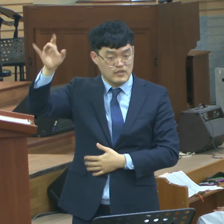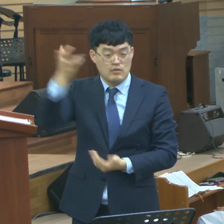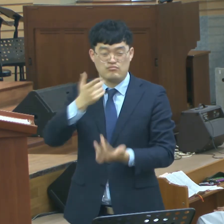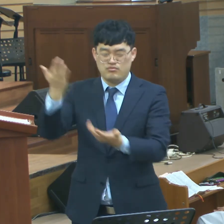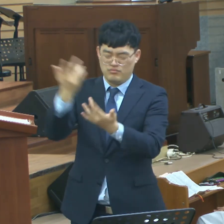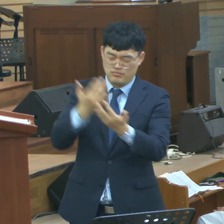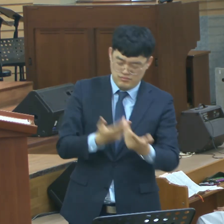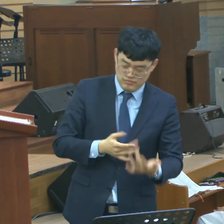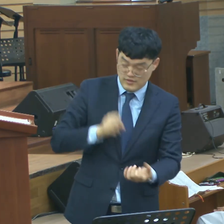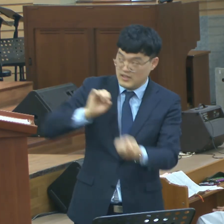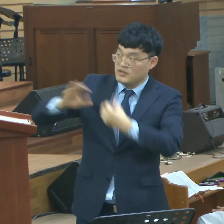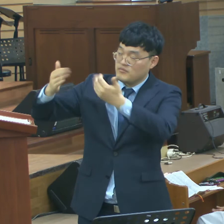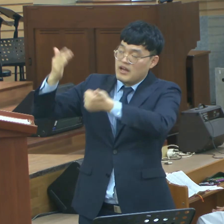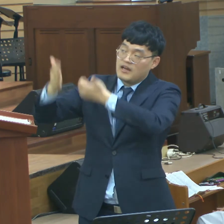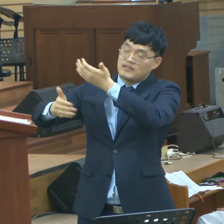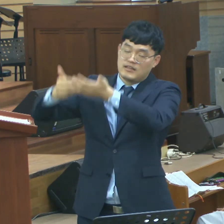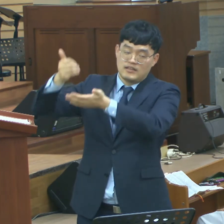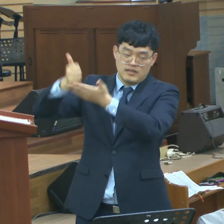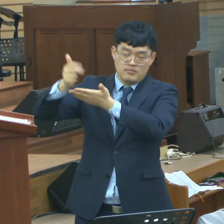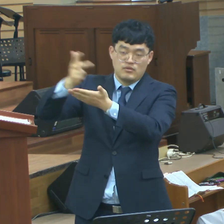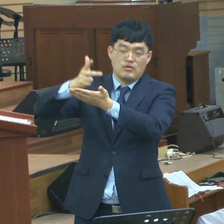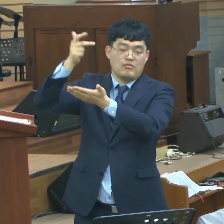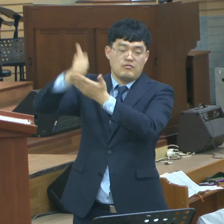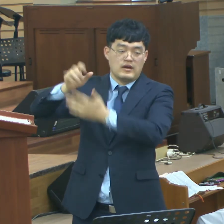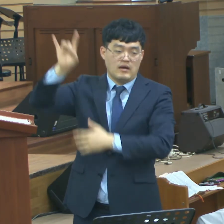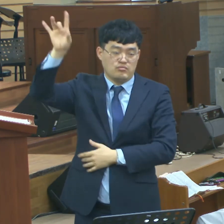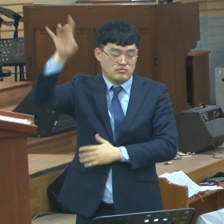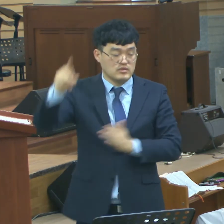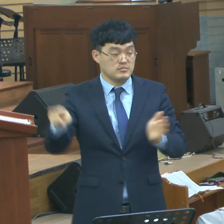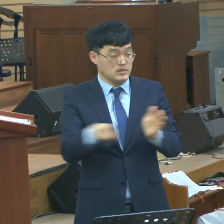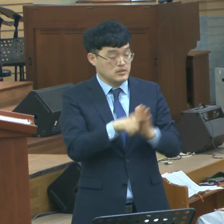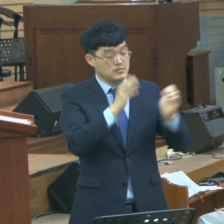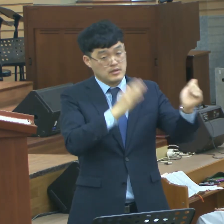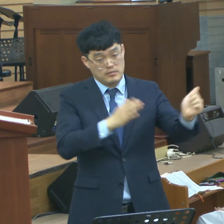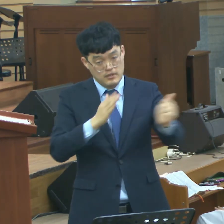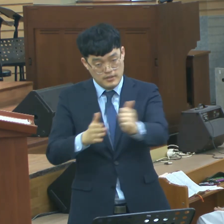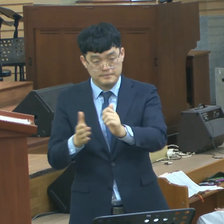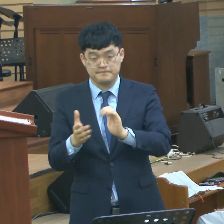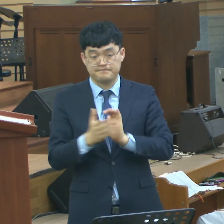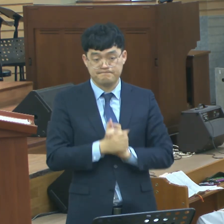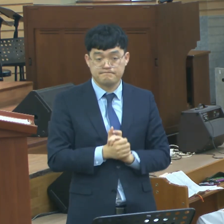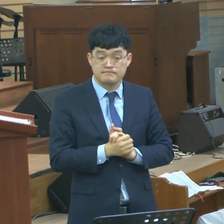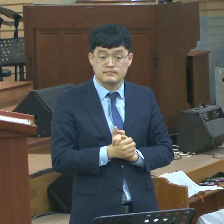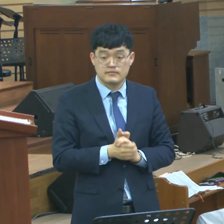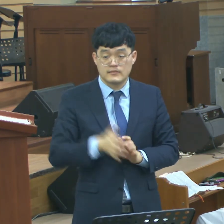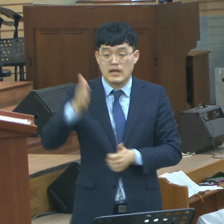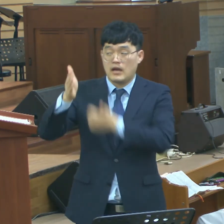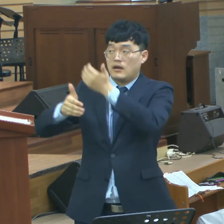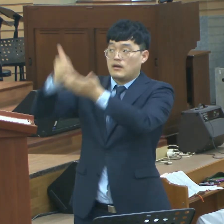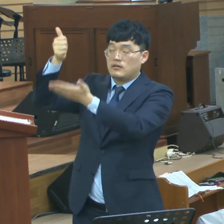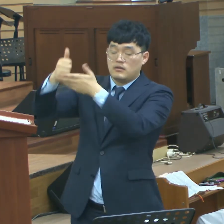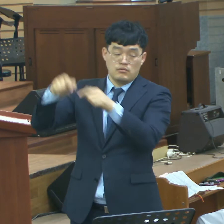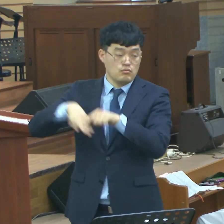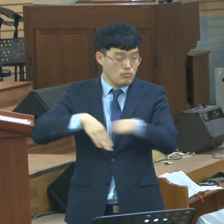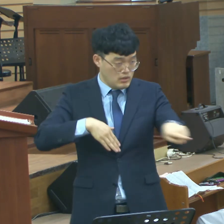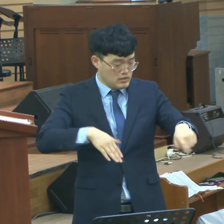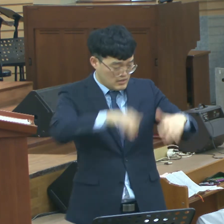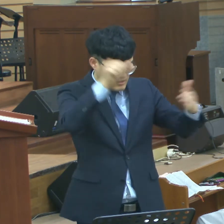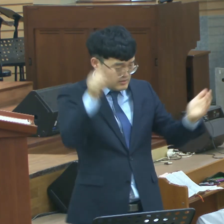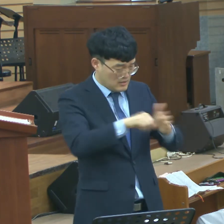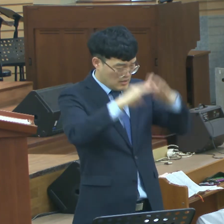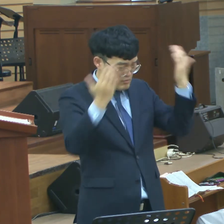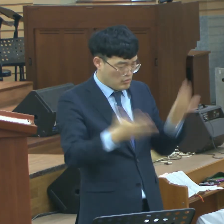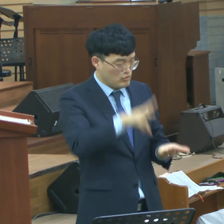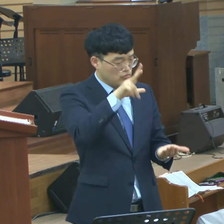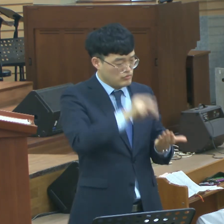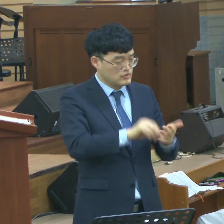불러응답하셨던 만군의 여호와 한 분이신 줄 믿습니다. 그분 외에는 인생의 모든 문제를